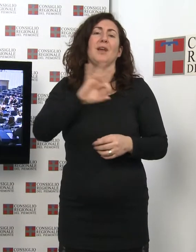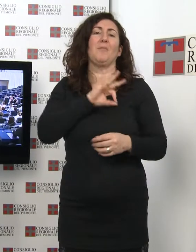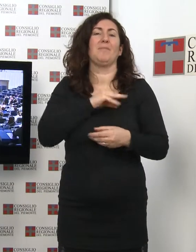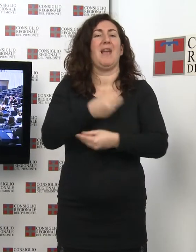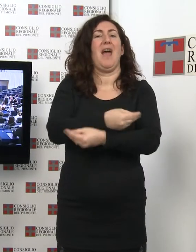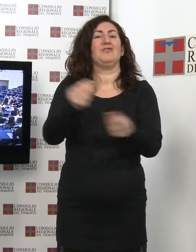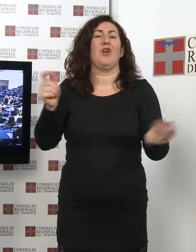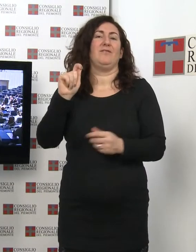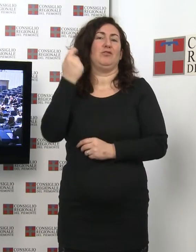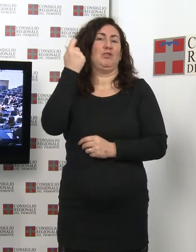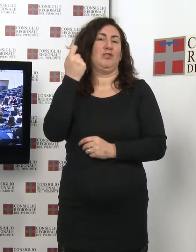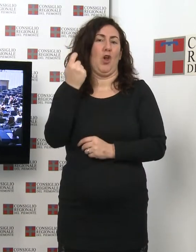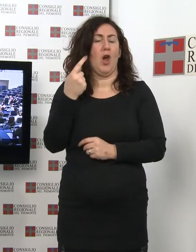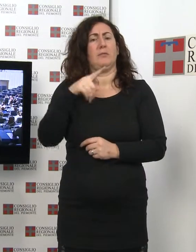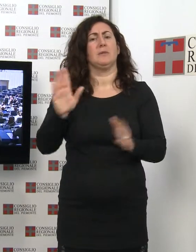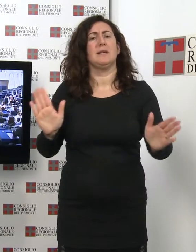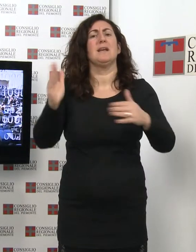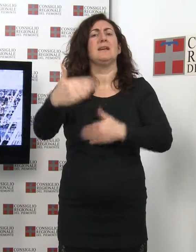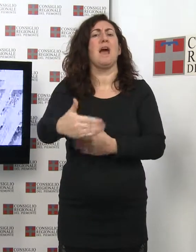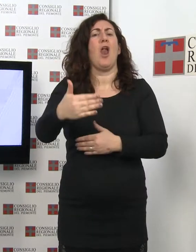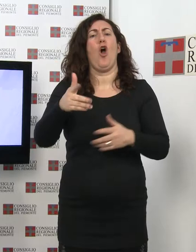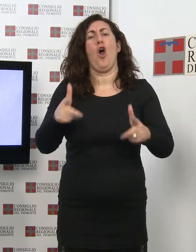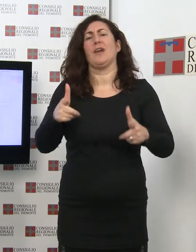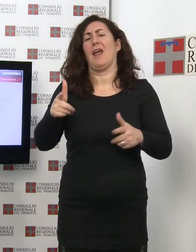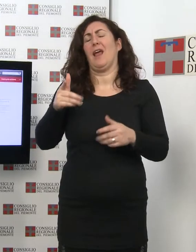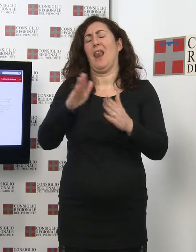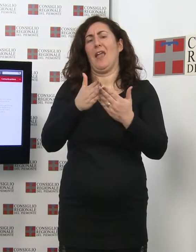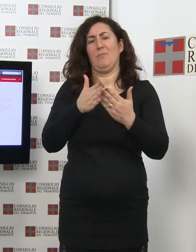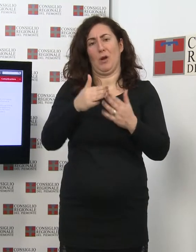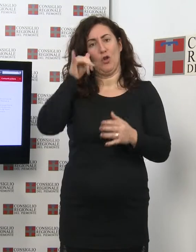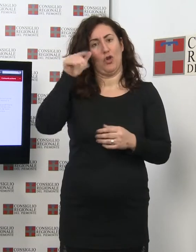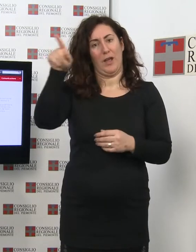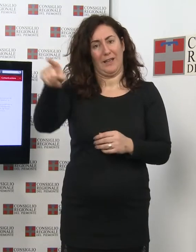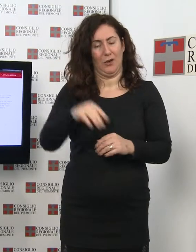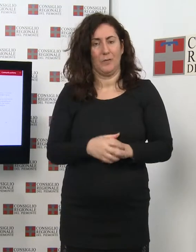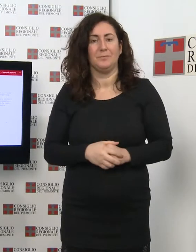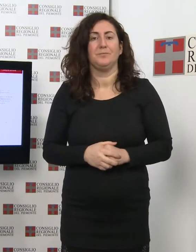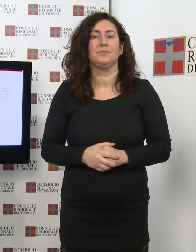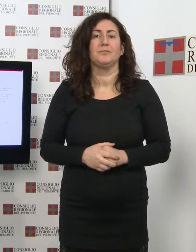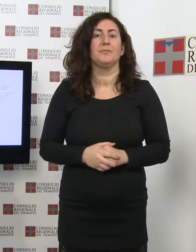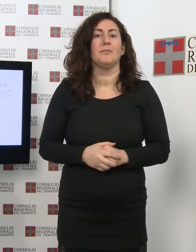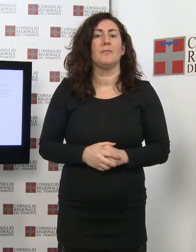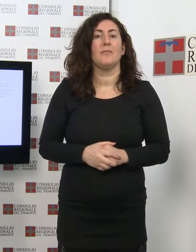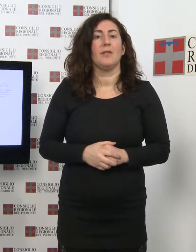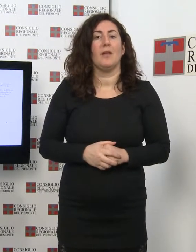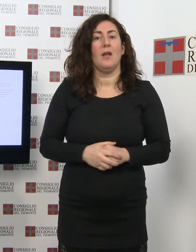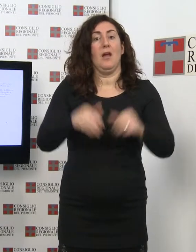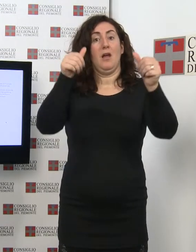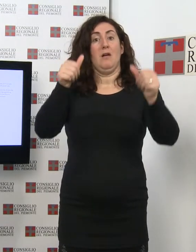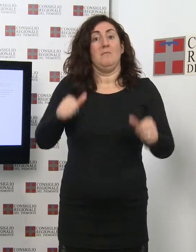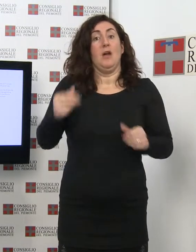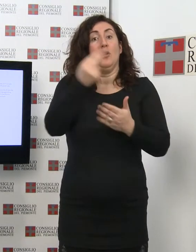che si svolgerà al Salone del Libro di Torino. È scaduto il 14 febbraio il bando per il progetto di